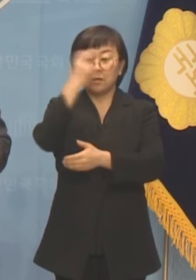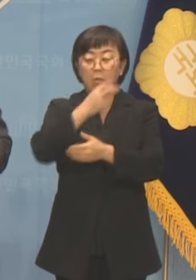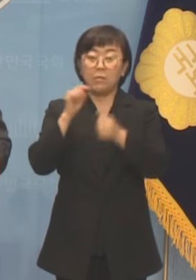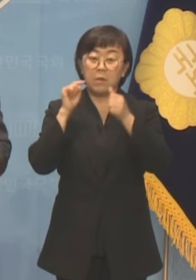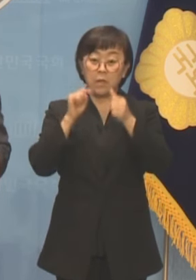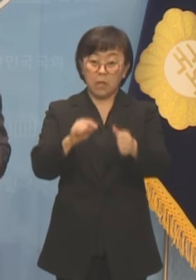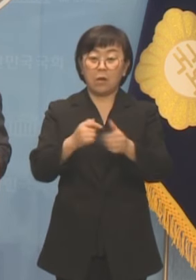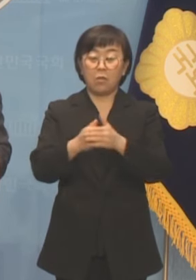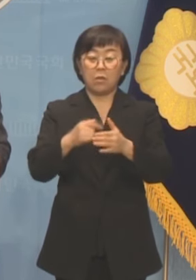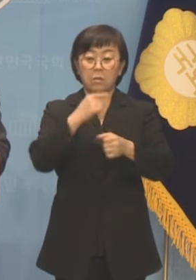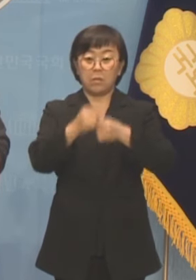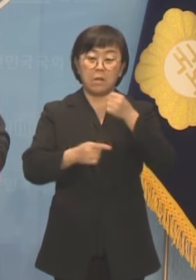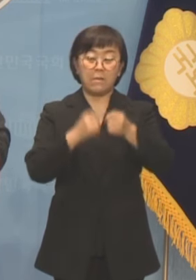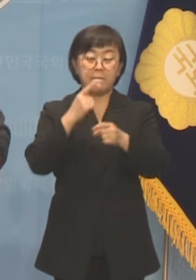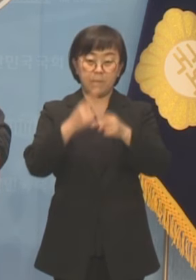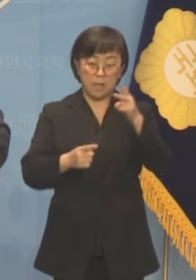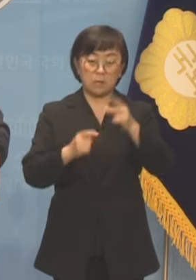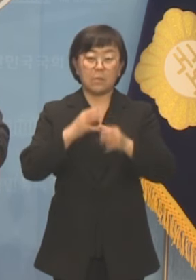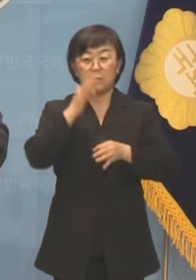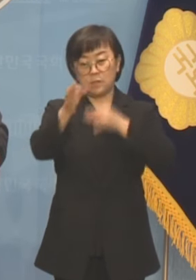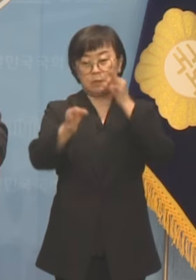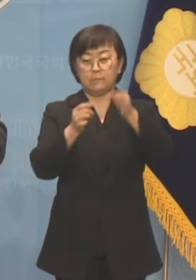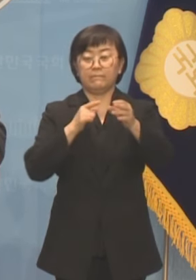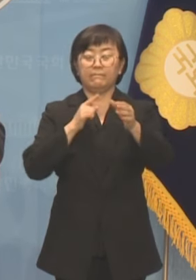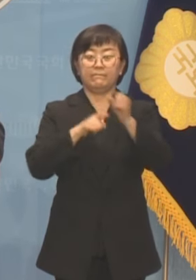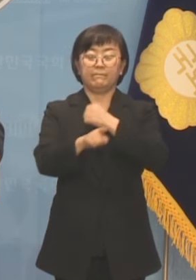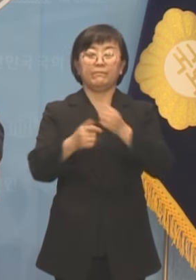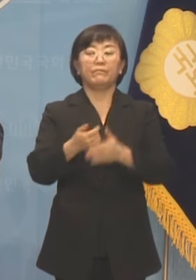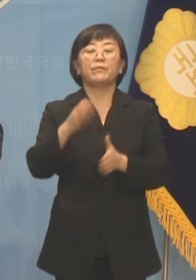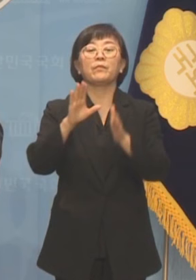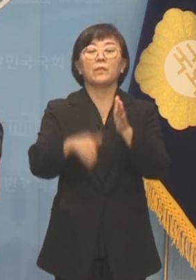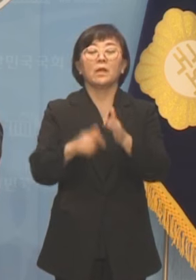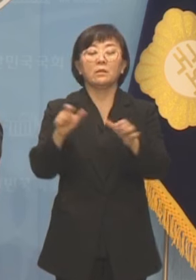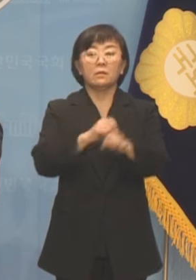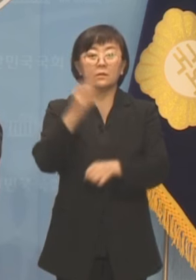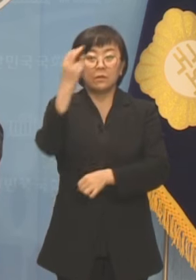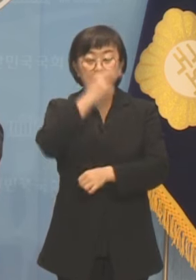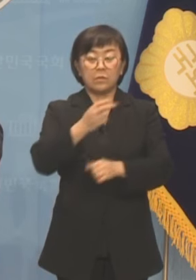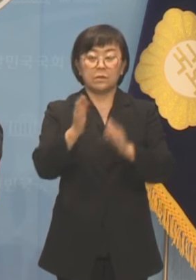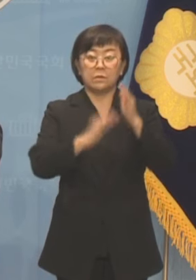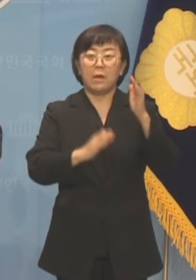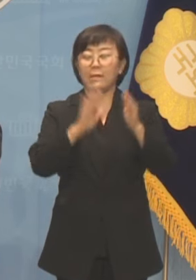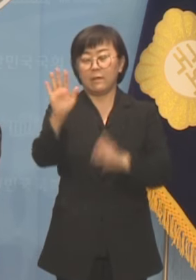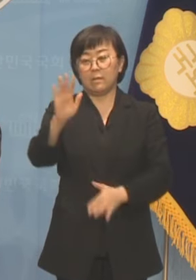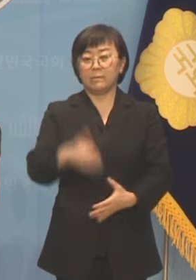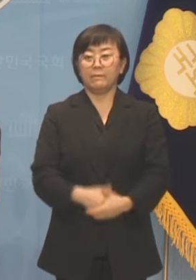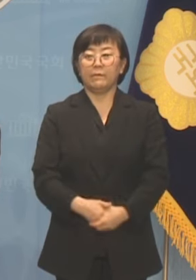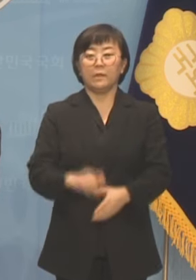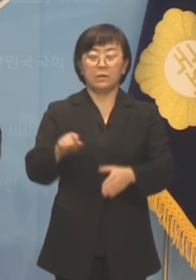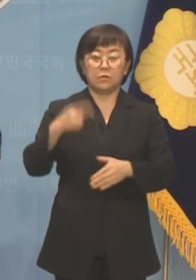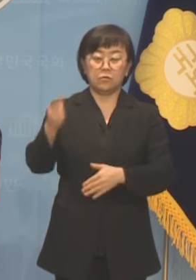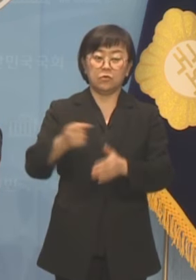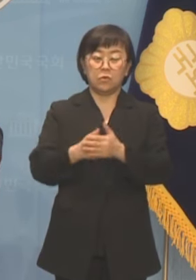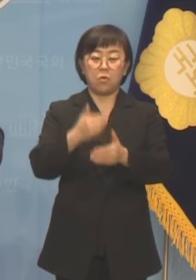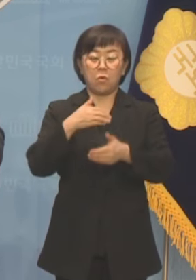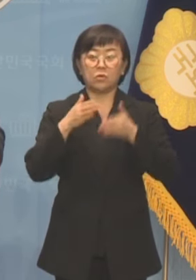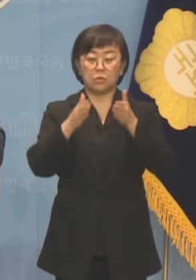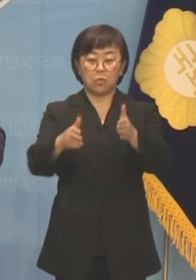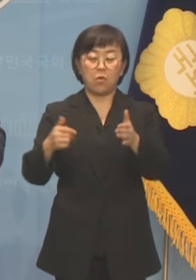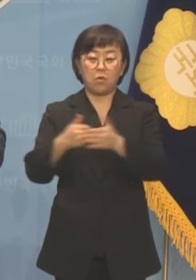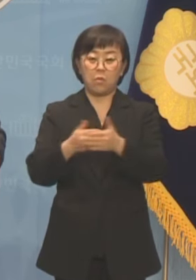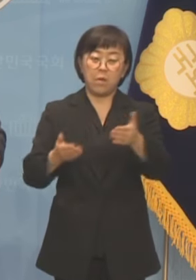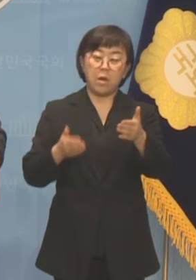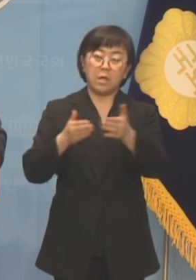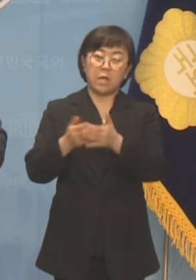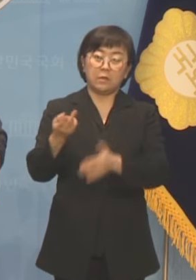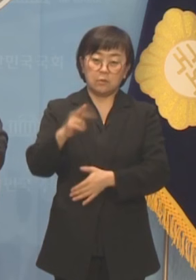제가 이렇게 1년 반이 넘게 쳤던 것입니다 근데 그때 특검을 결국 안 하면서 그후로 고속도로 게트 명품 내물